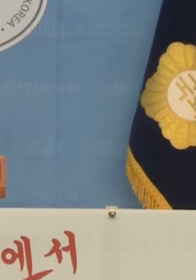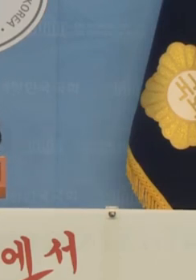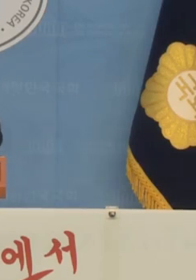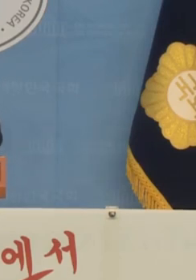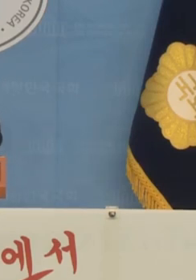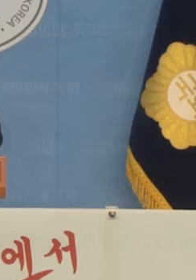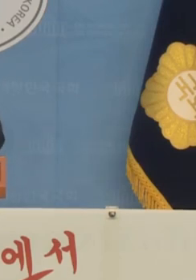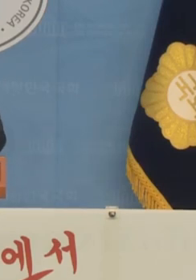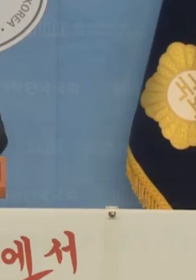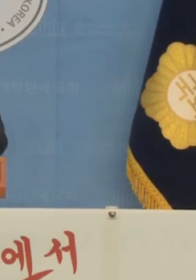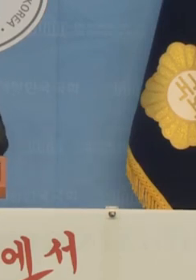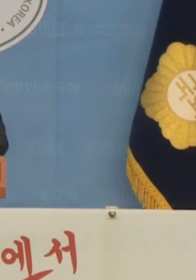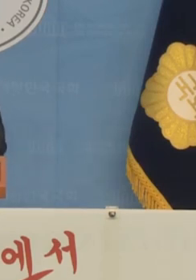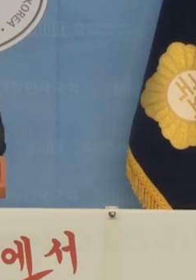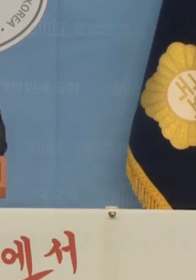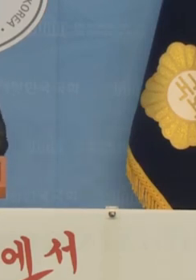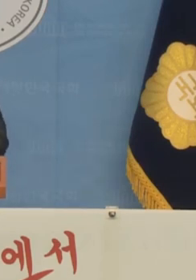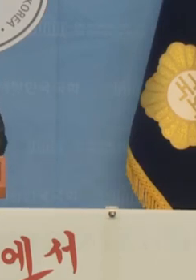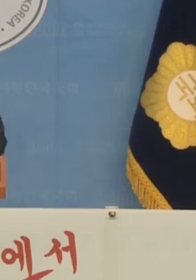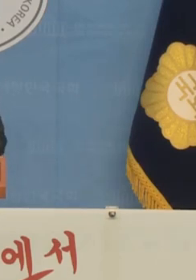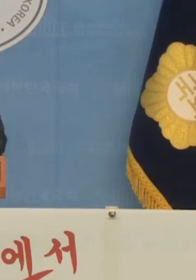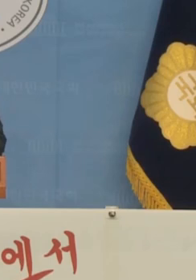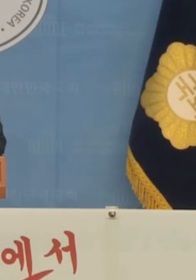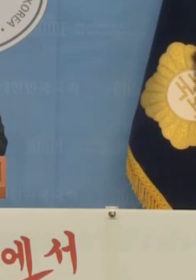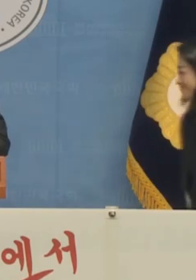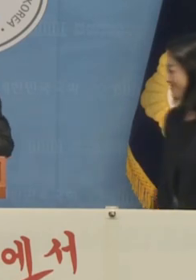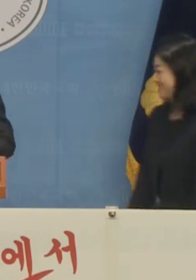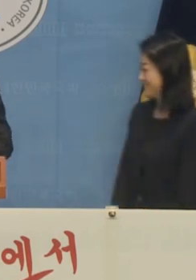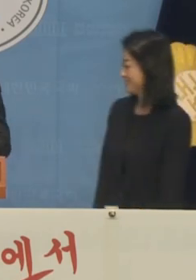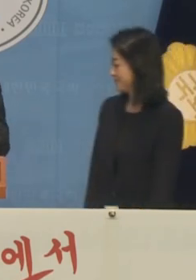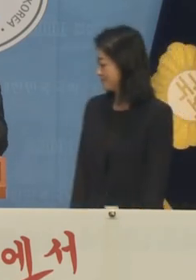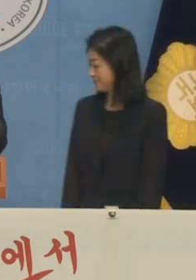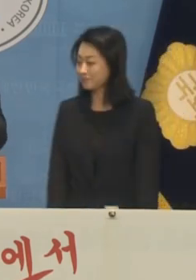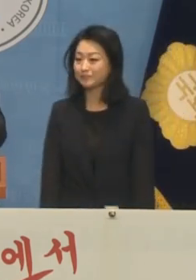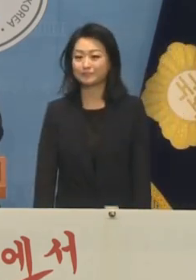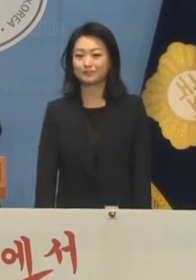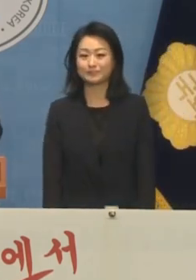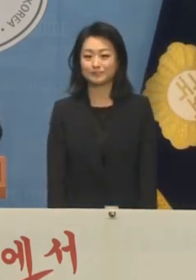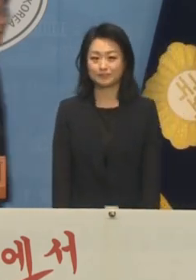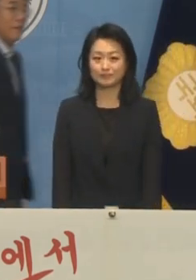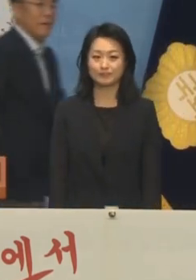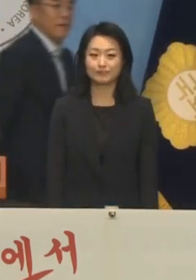아니 지금 뭐 바로 하시죠. 네. 안녕하세요.